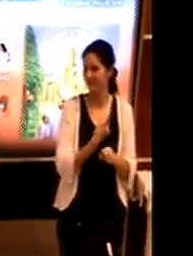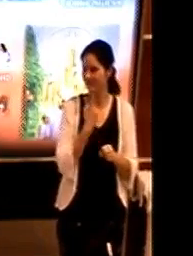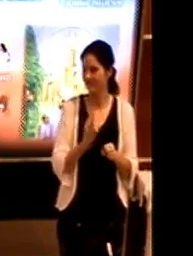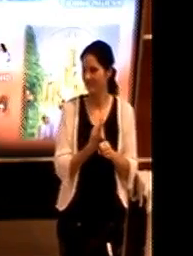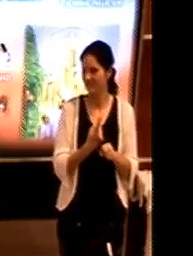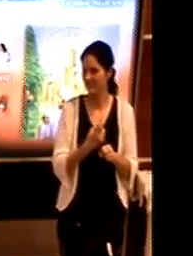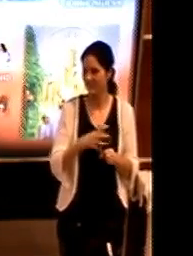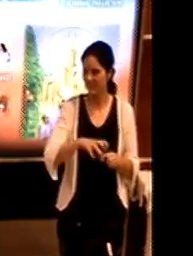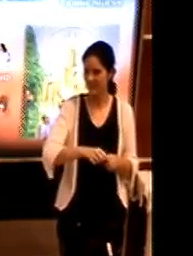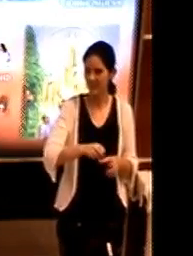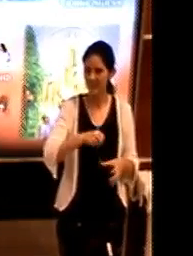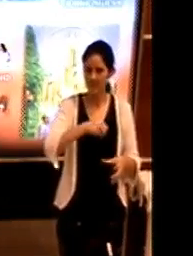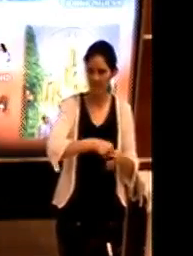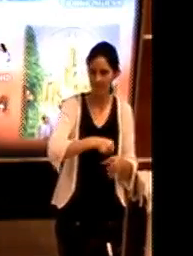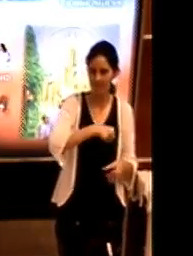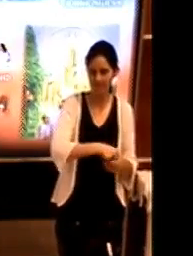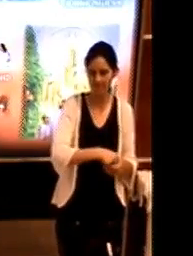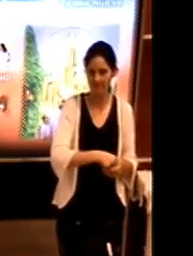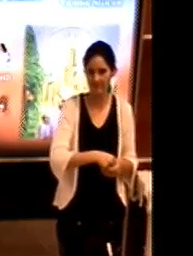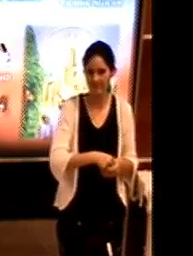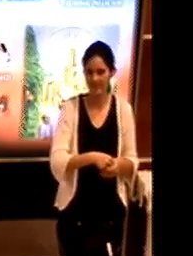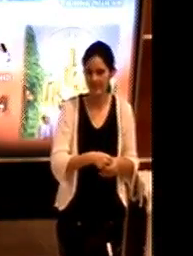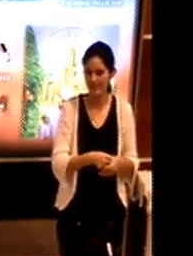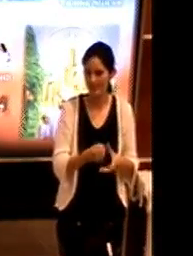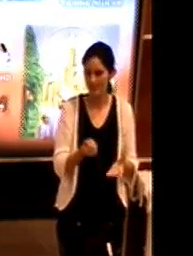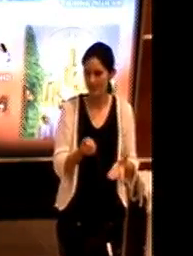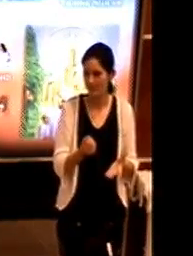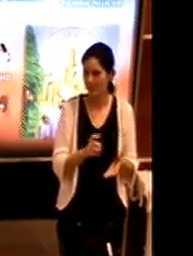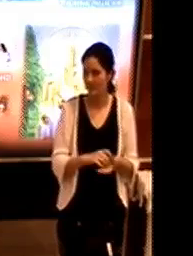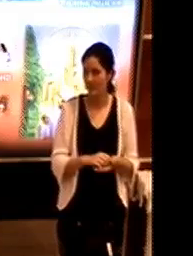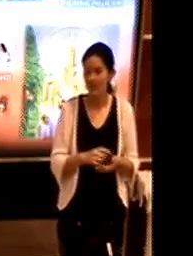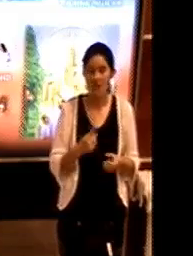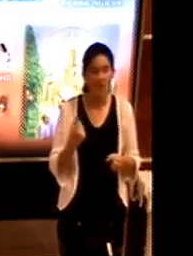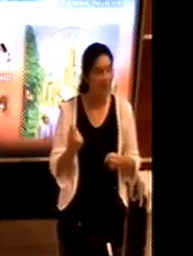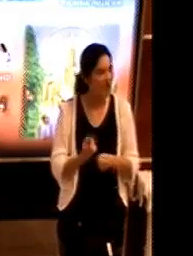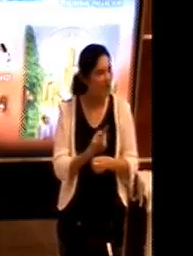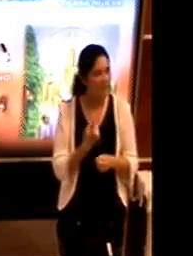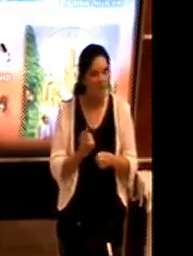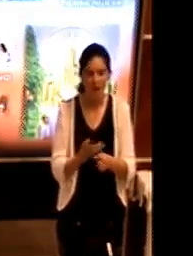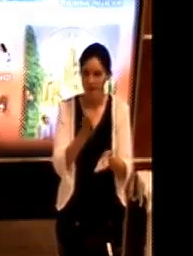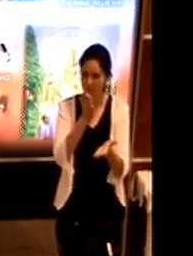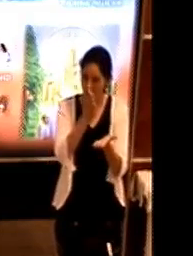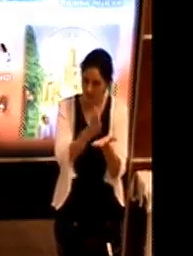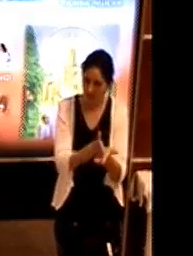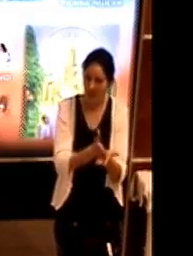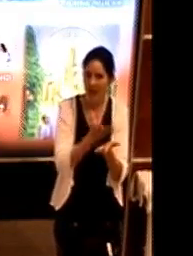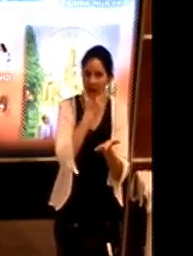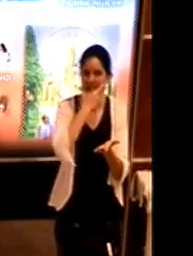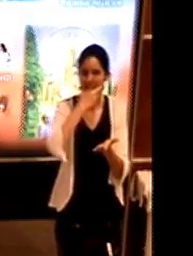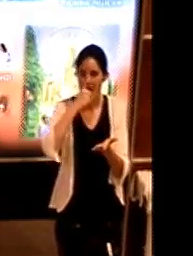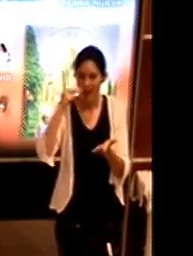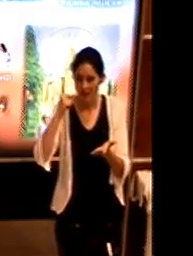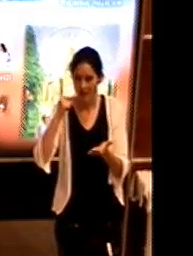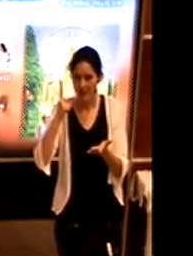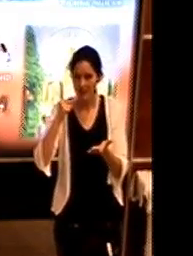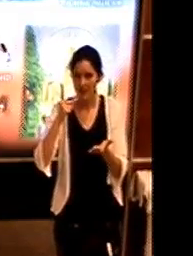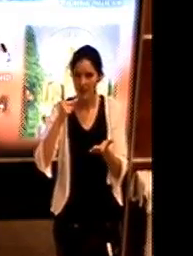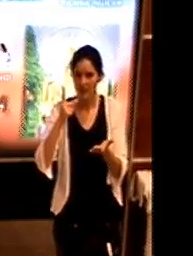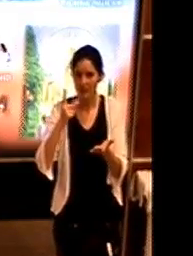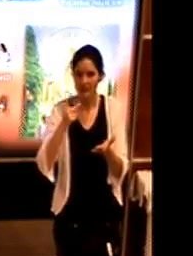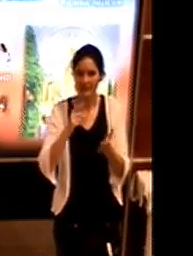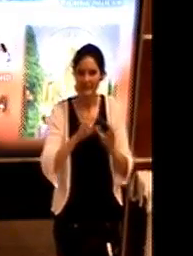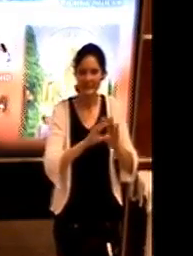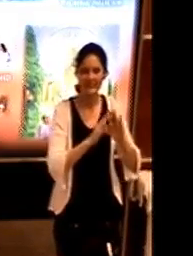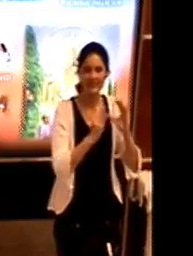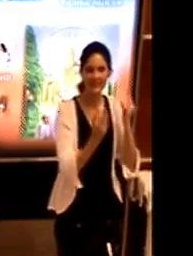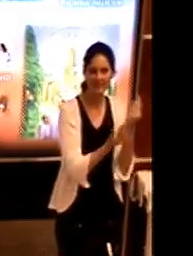No se puede, hermano, ser fiel a Dios y al mismo tiempo no soltar el